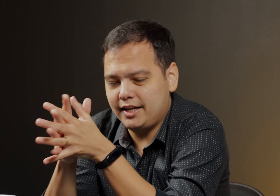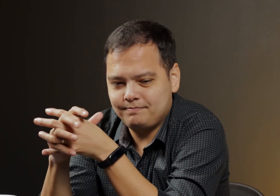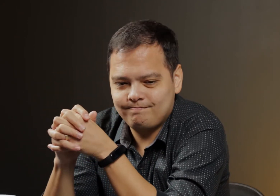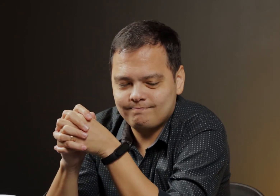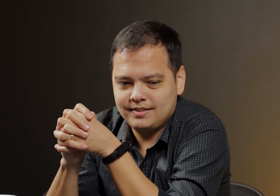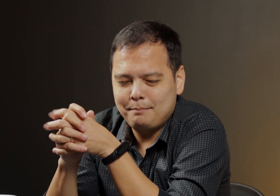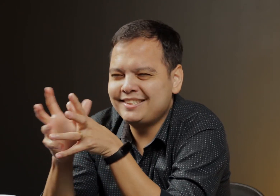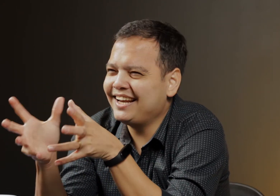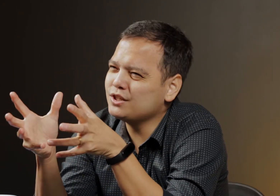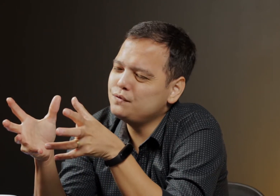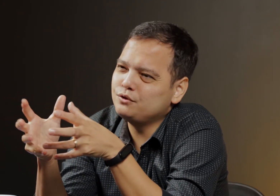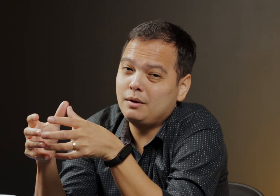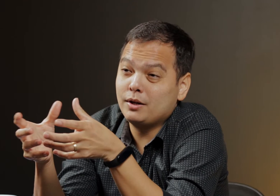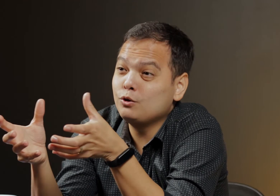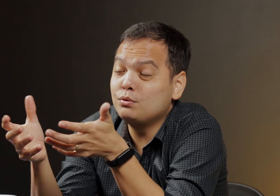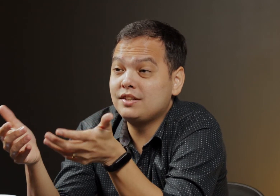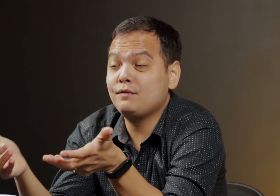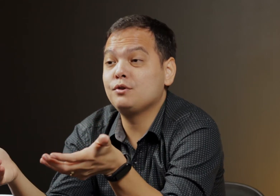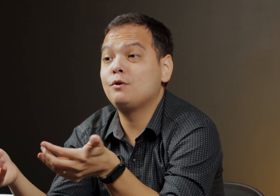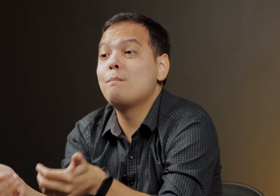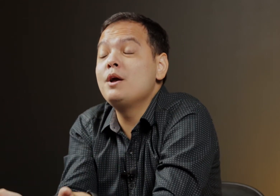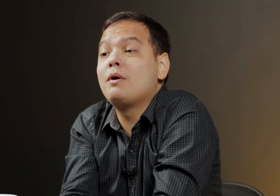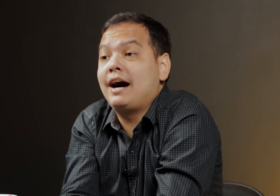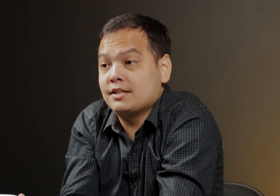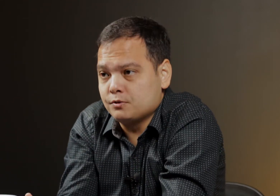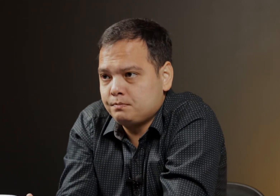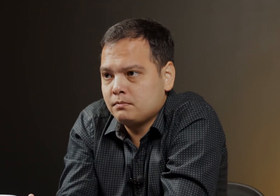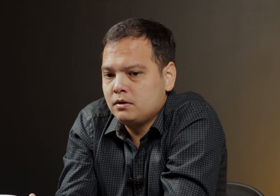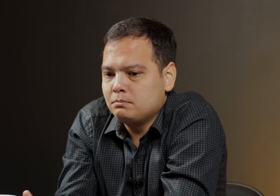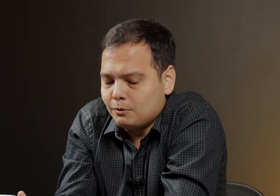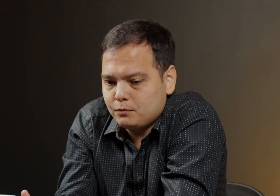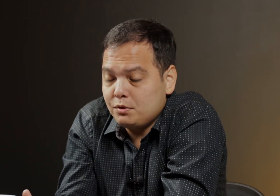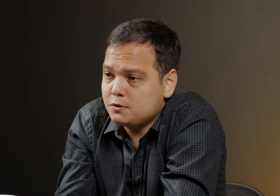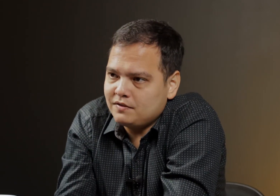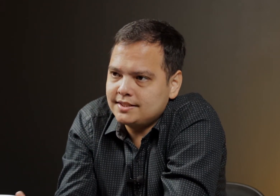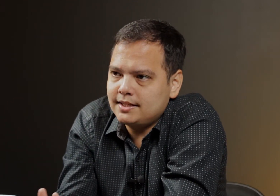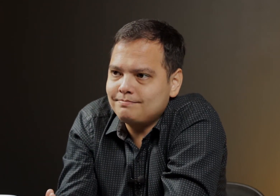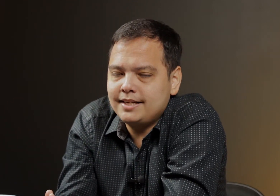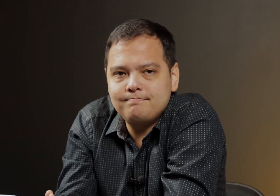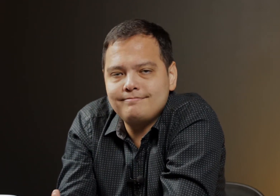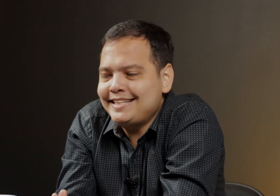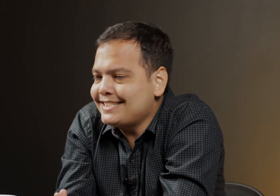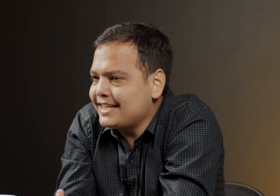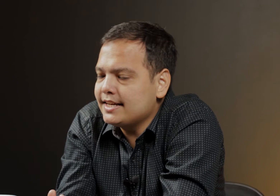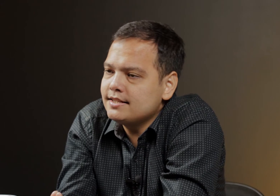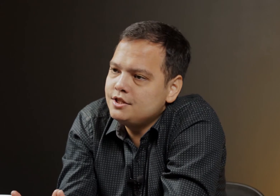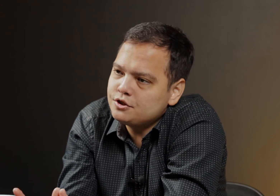anotei, mas será que isso funciona para todo mundo? Será que funciona no meu caso? Bom, como eu disse para você, tem dezenas de